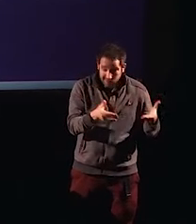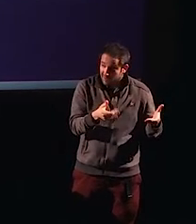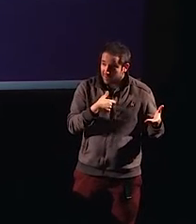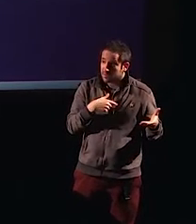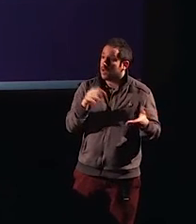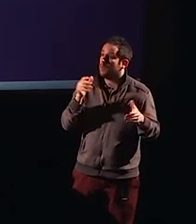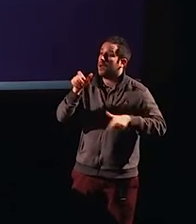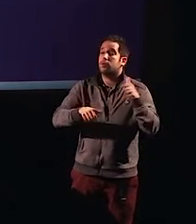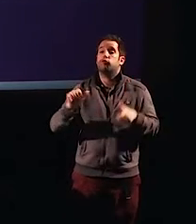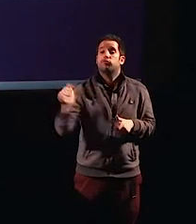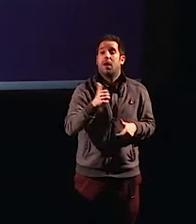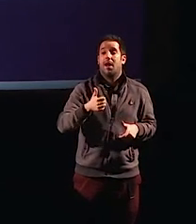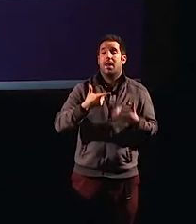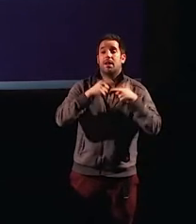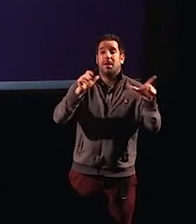de liberté individuelle.